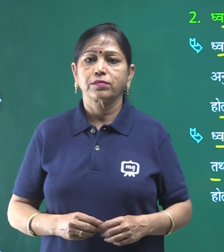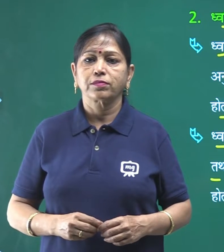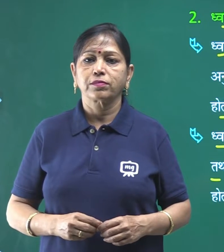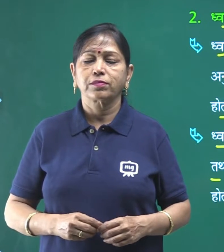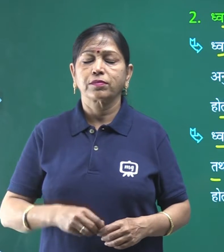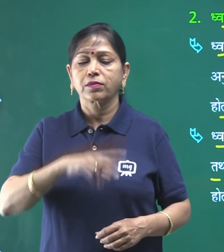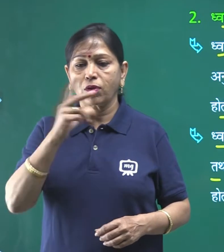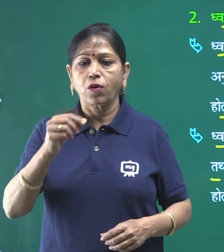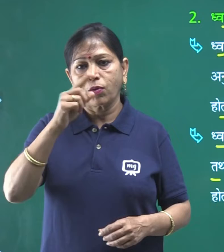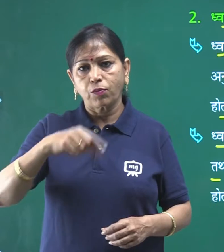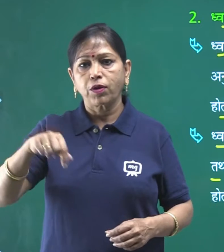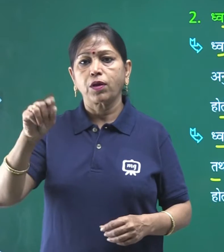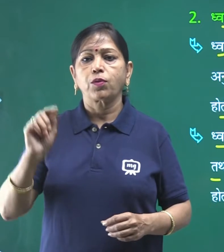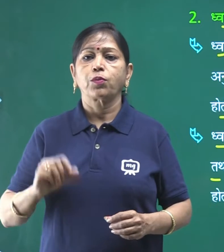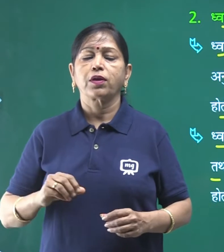तथा विदलनों के